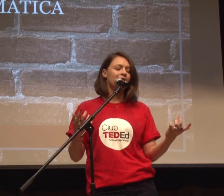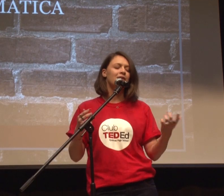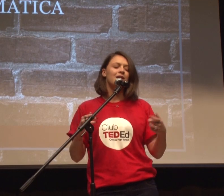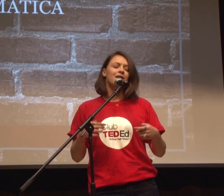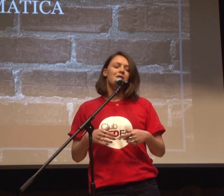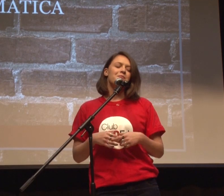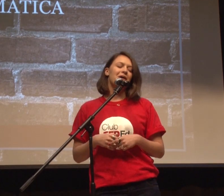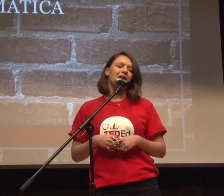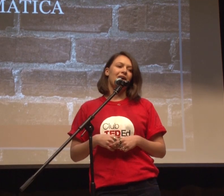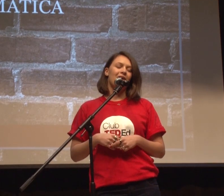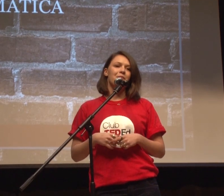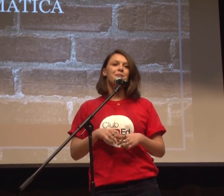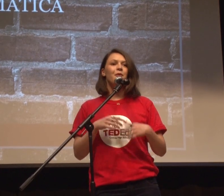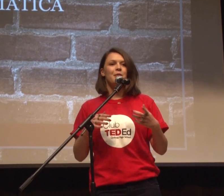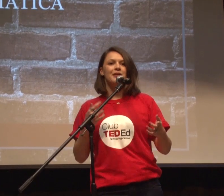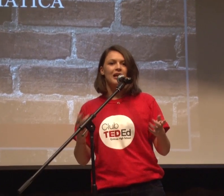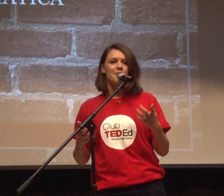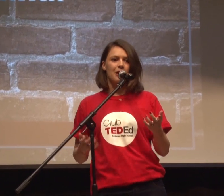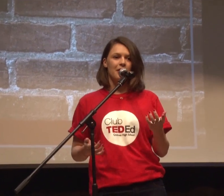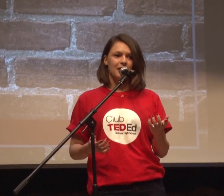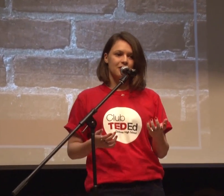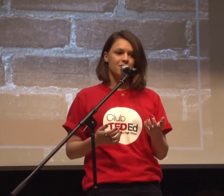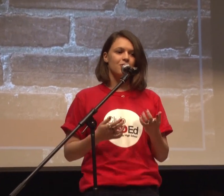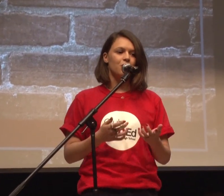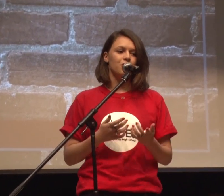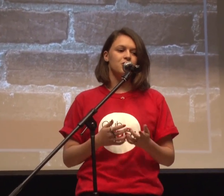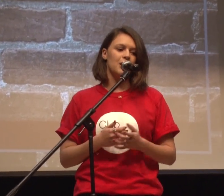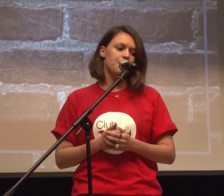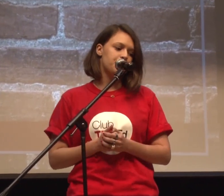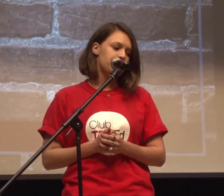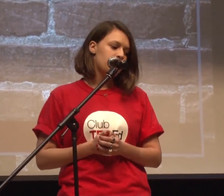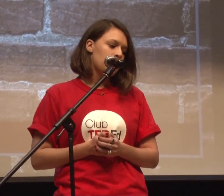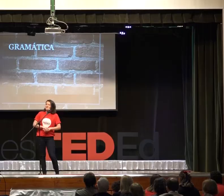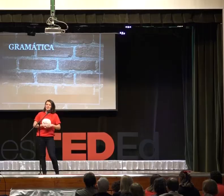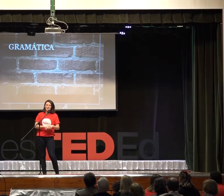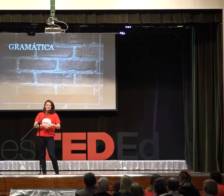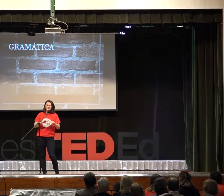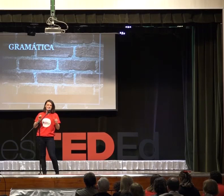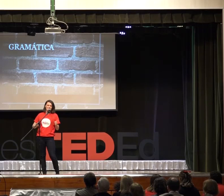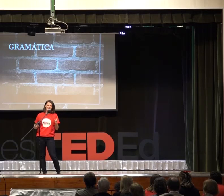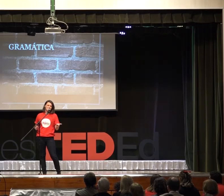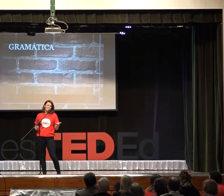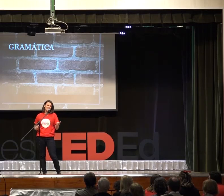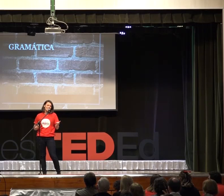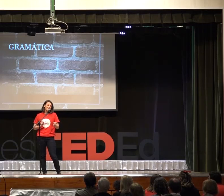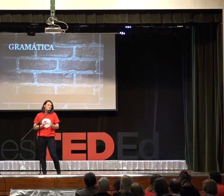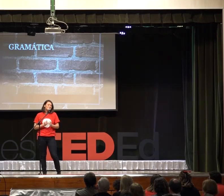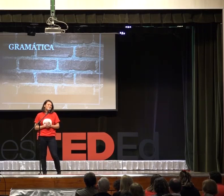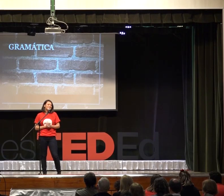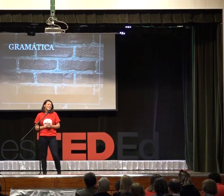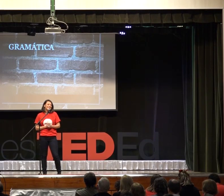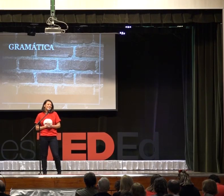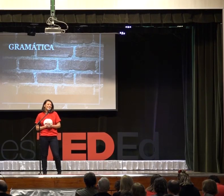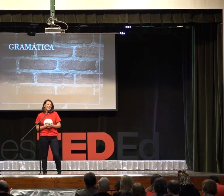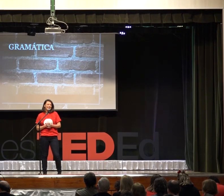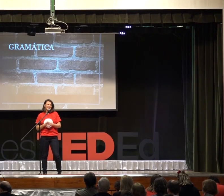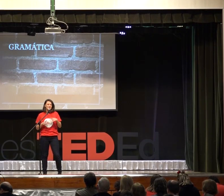para, obviamente, las palabras que no conocía. Pero se presenta un problema. Como